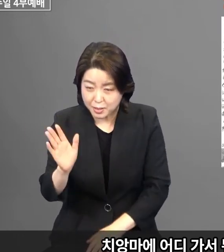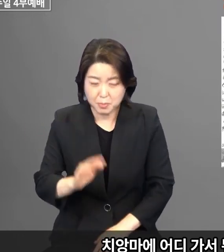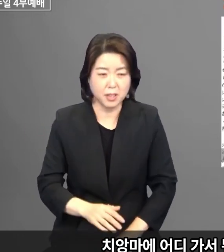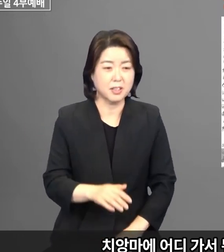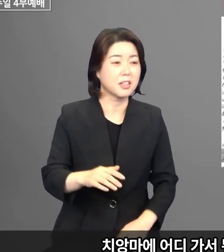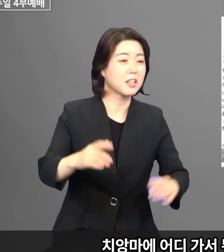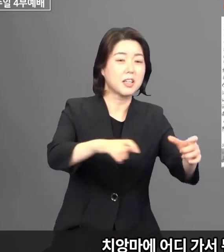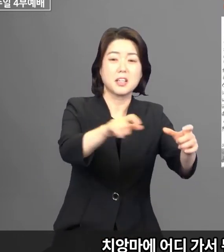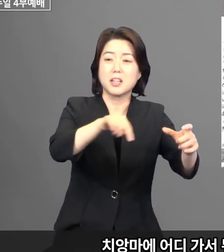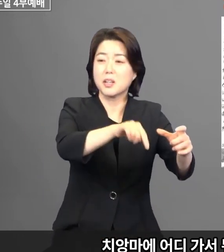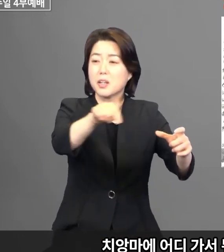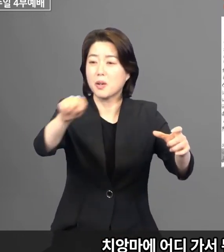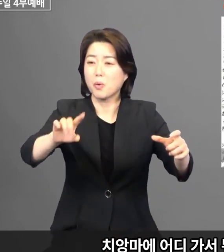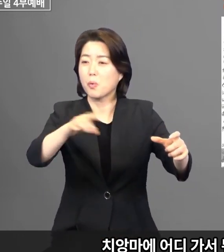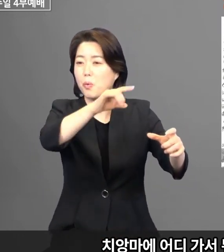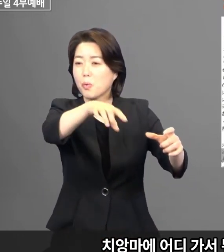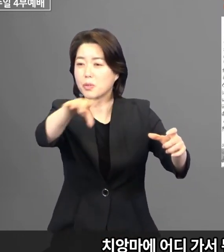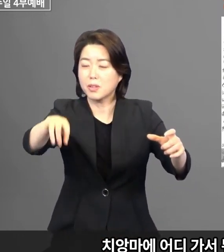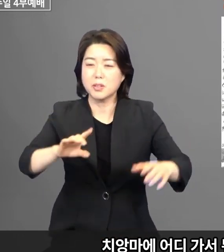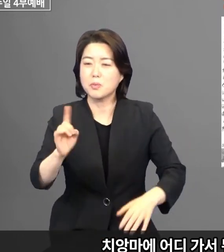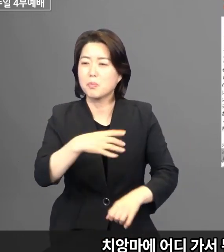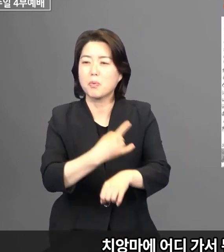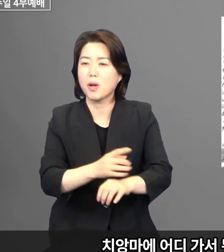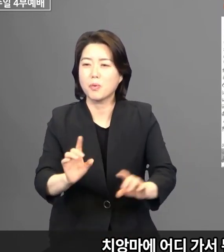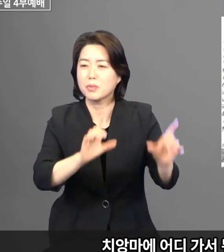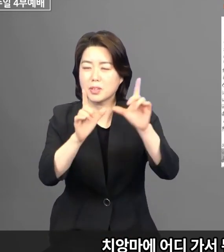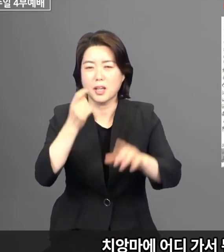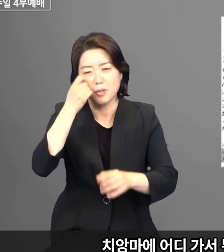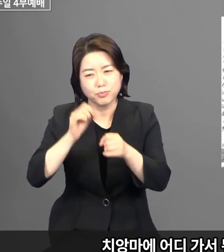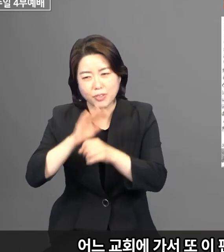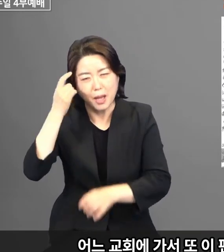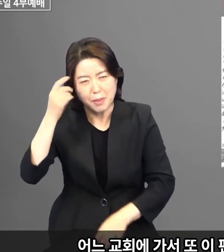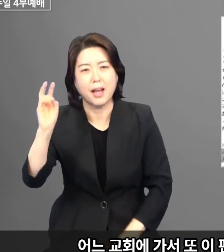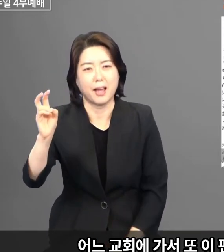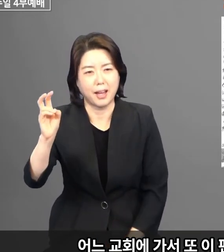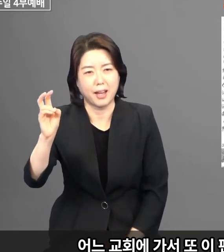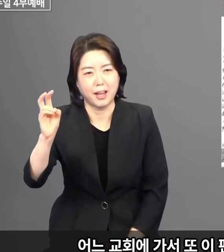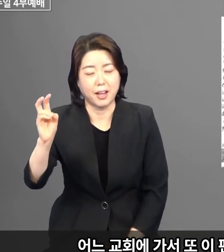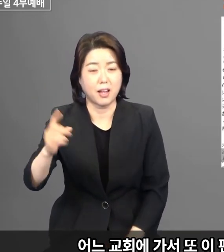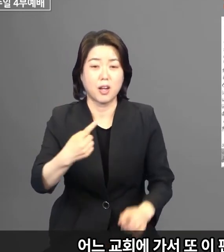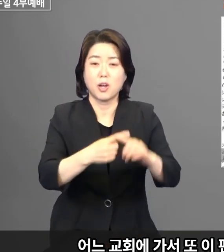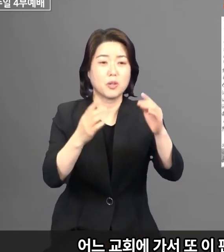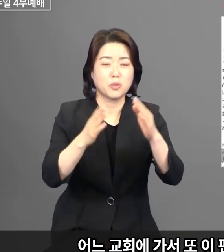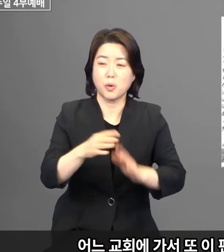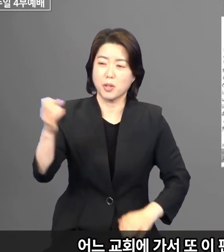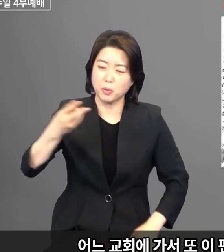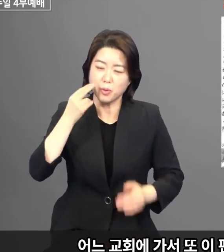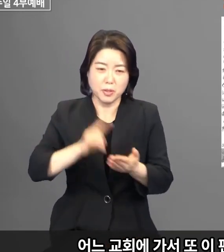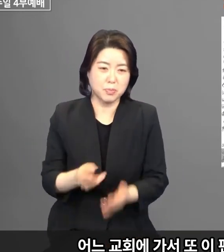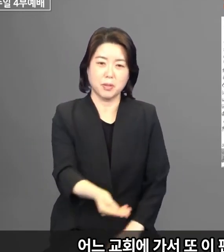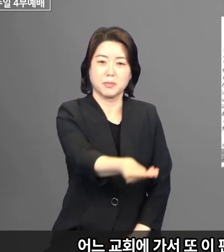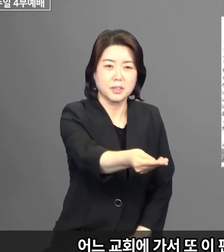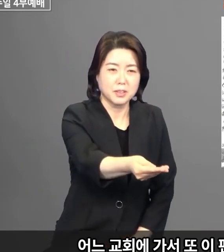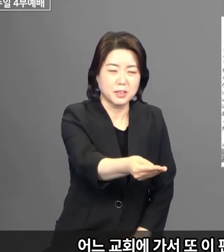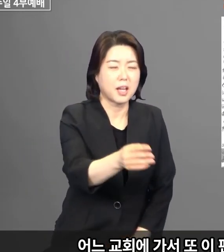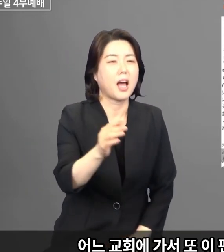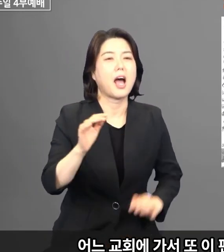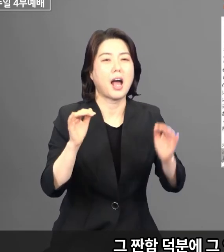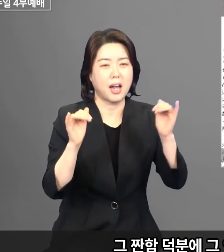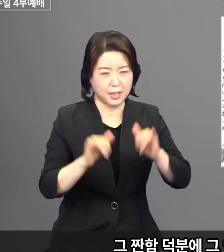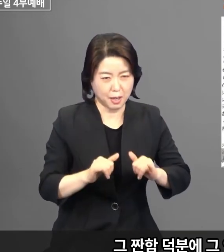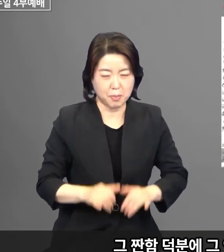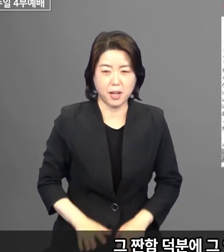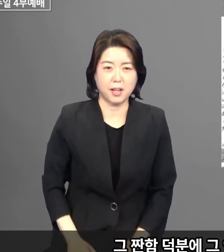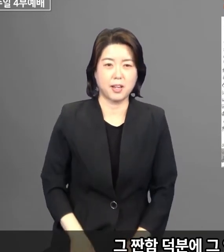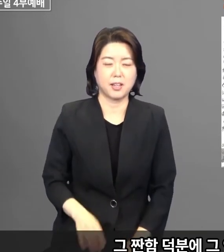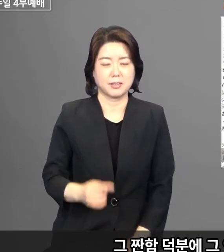치앙마이 어디 가서 뭐 하고 사나 싶었는지, 어느 교회 가서 또 이 편지를 들이밀까 싶었는지,